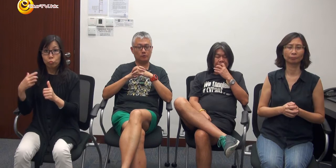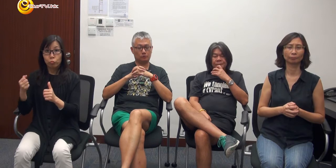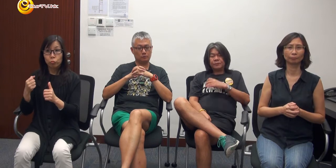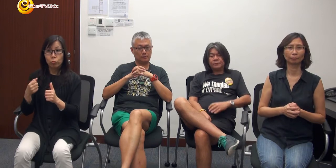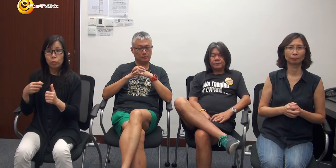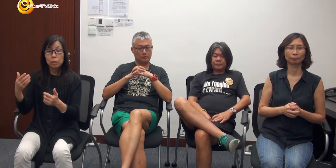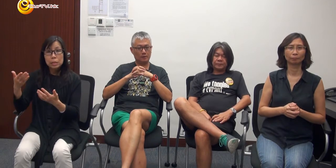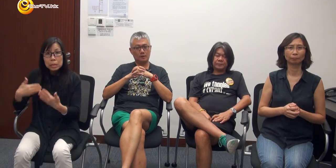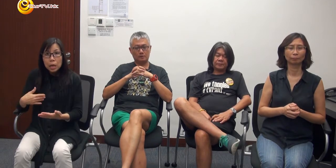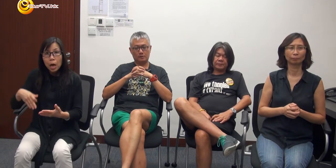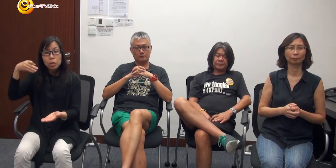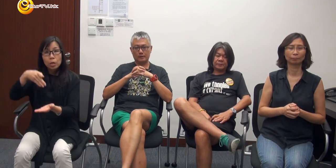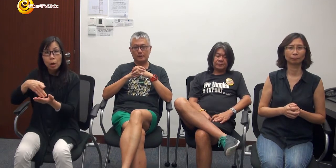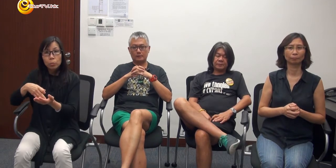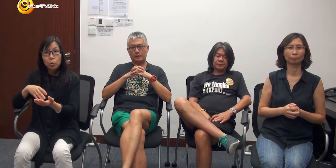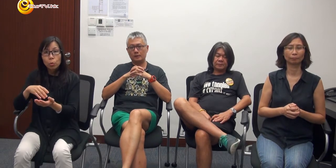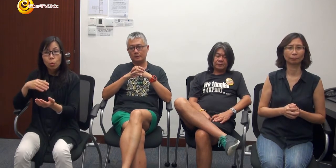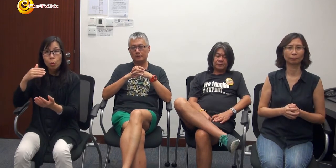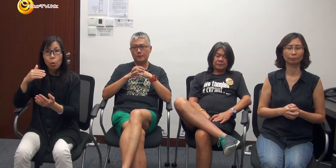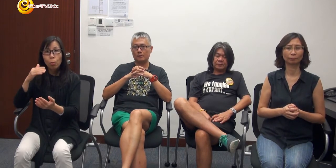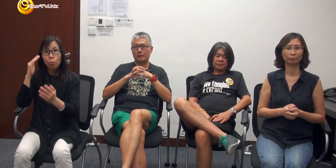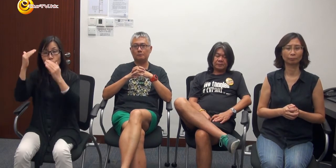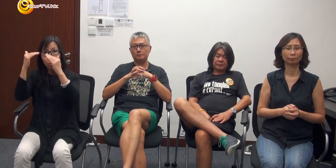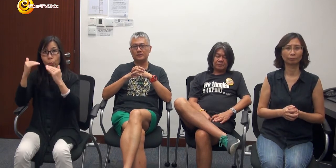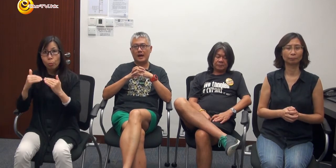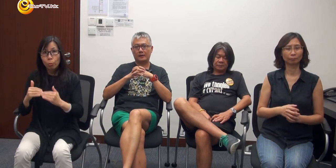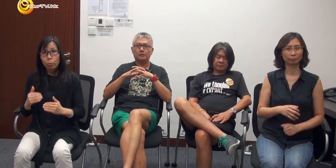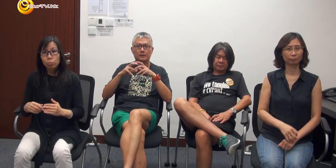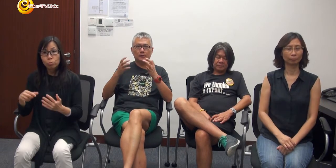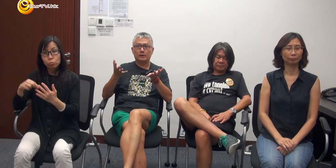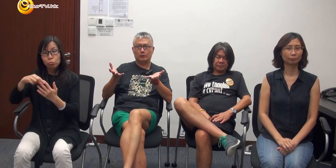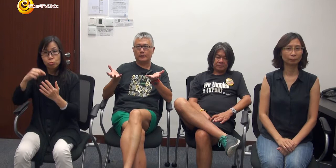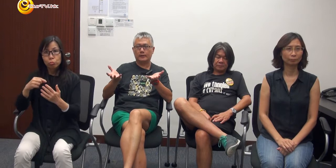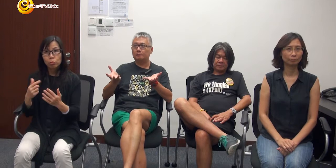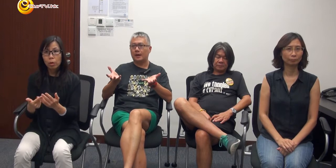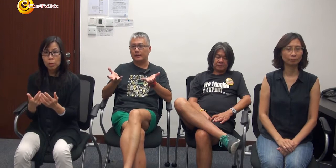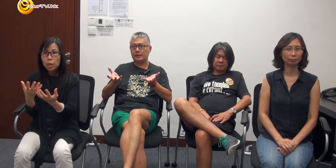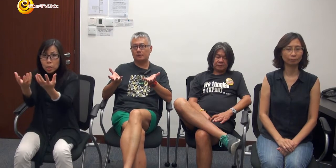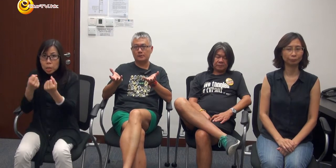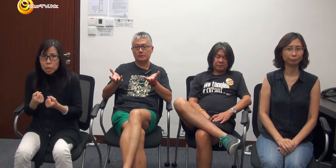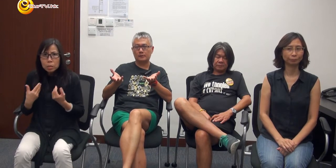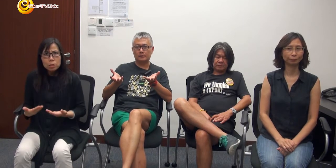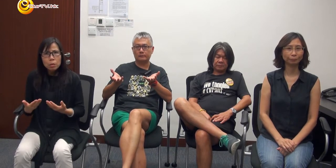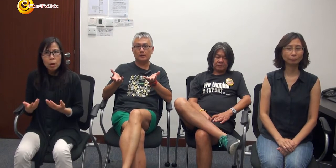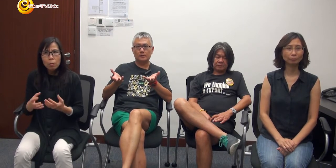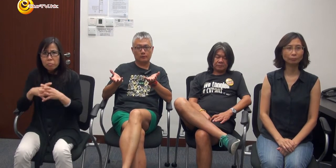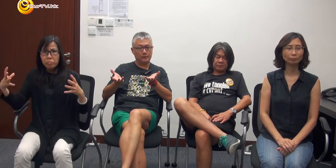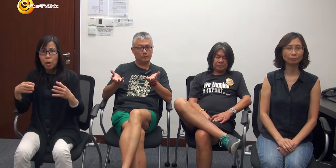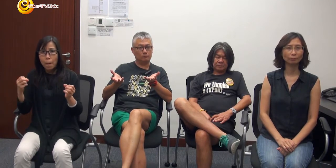遴選程序，然之後突然間入嚟咧，就要接一個咁大，好似榴蓮咁大嘅一個政治炸彈，委任同唔